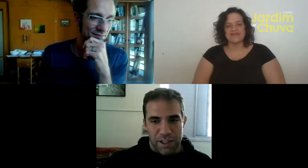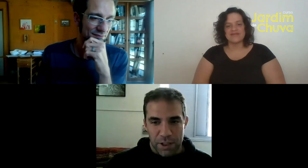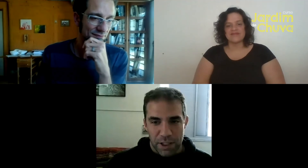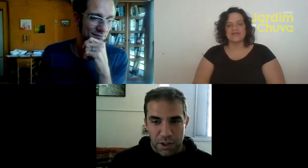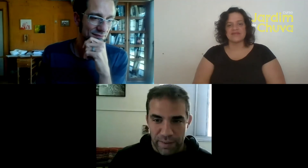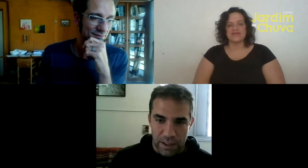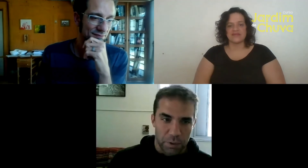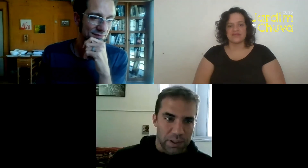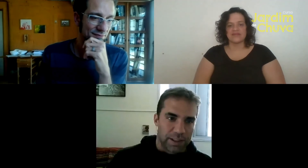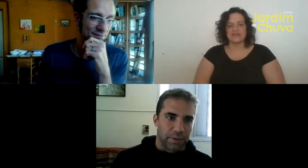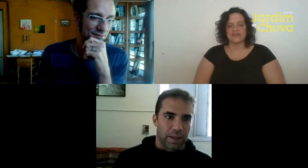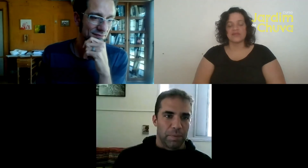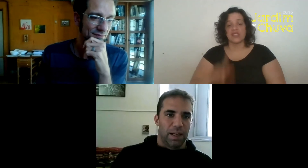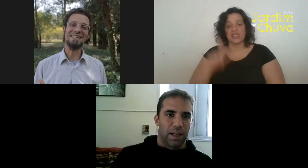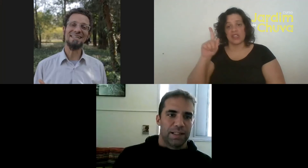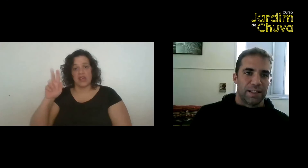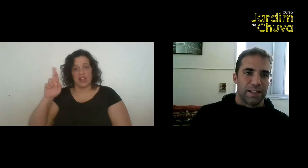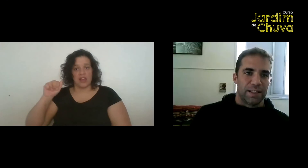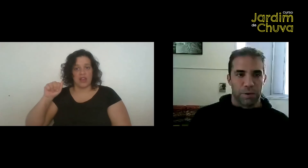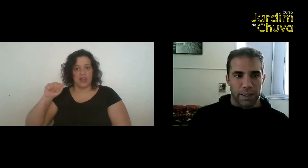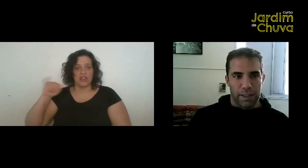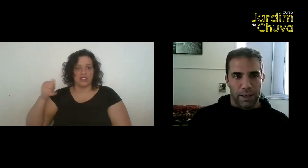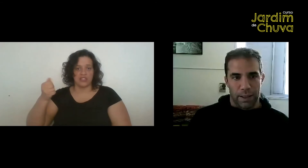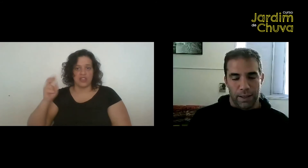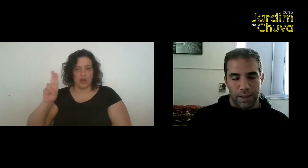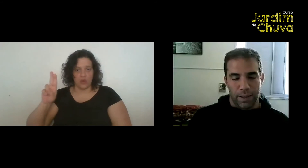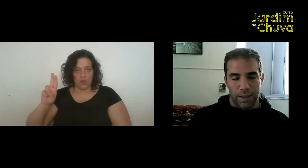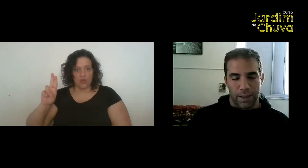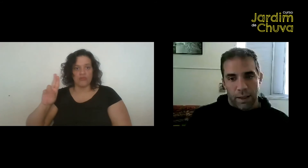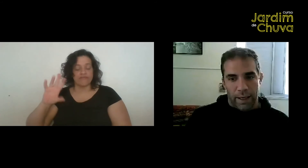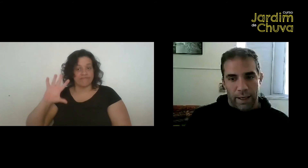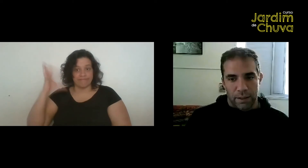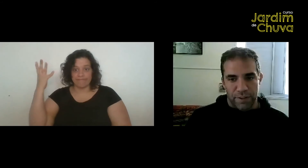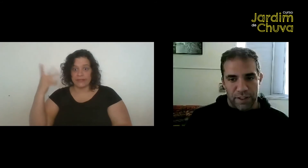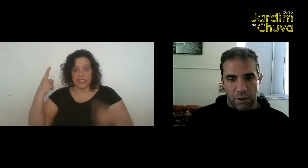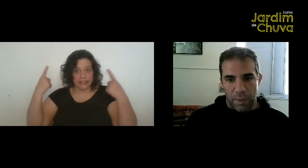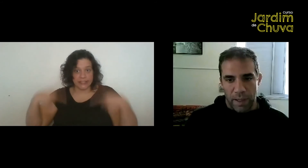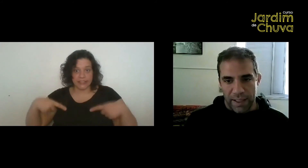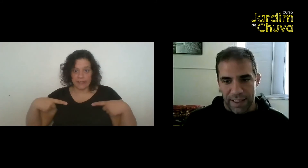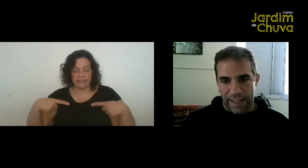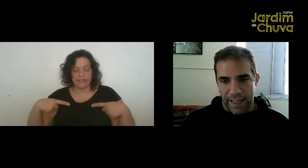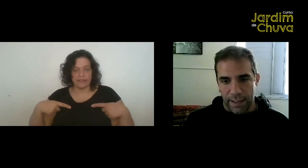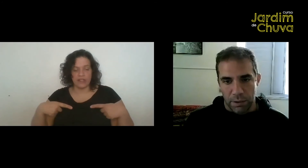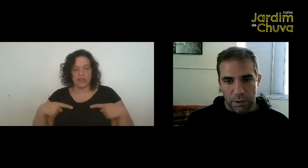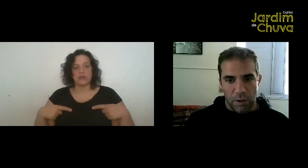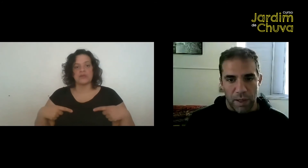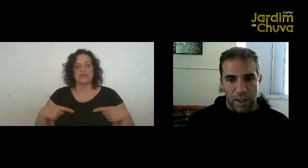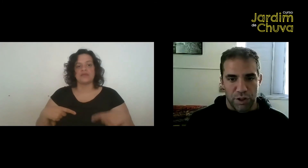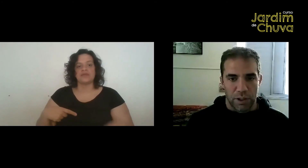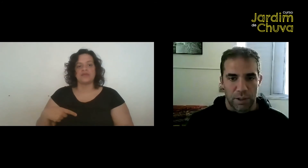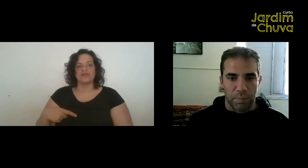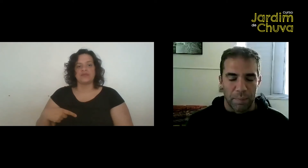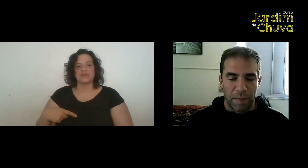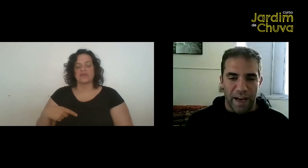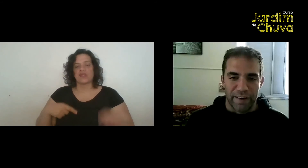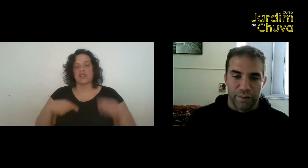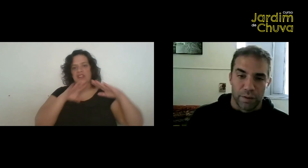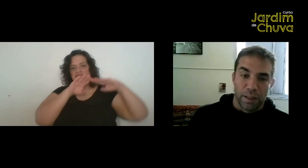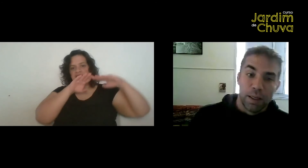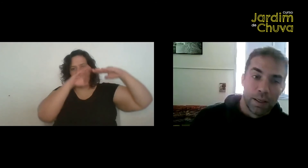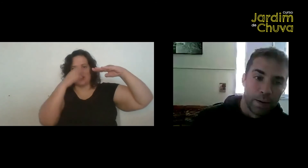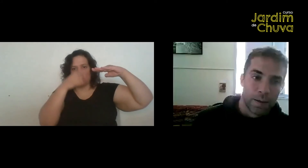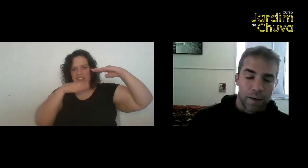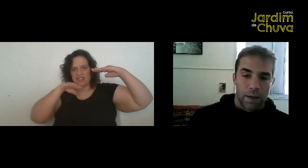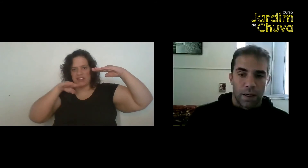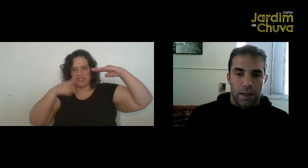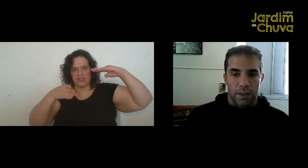No Grajaú a gente teve essa situação que é bem desafiadora, né? Então, fazendo uma escadaria totalmente